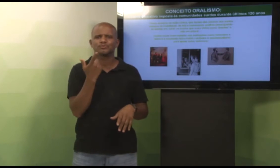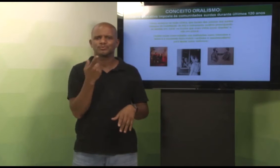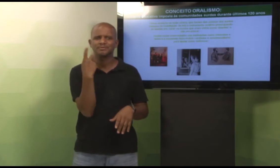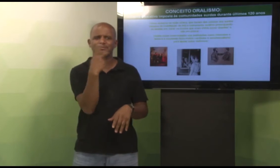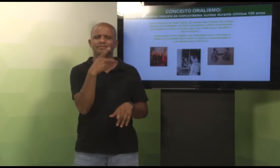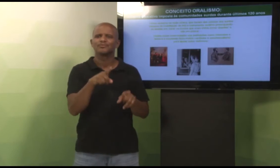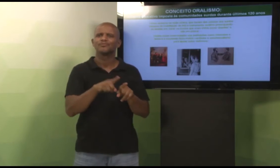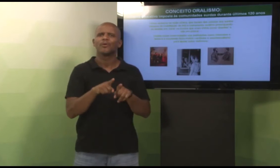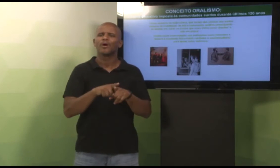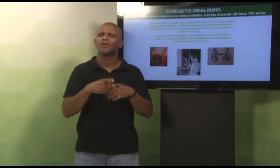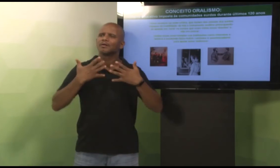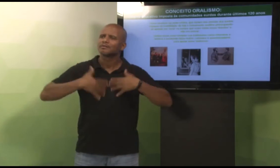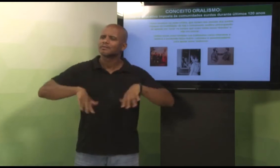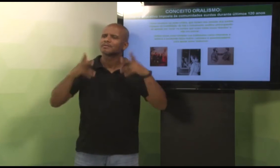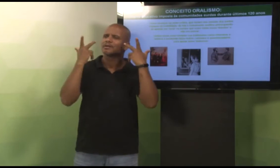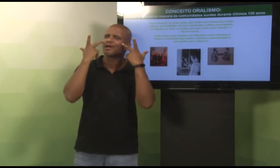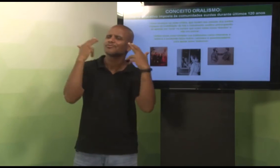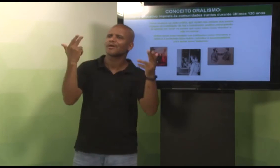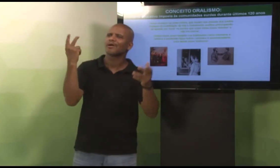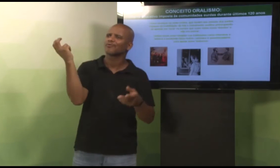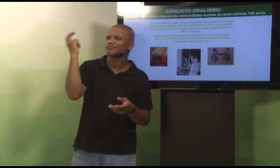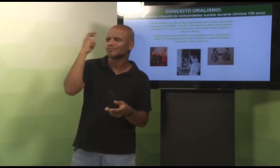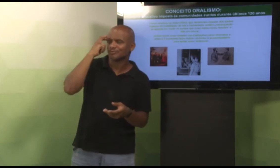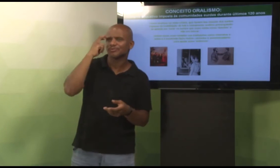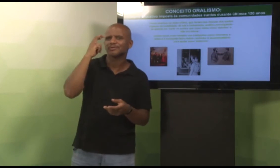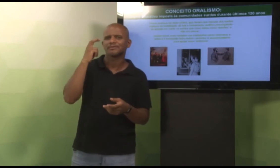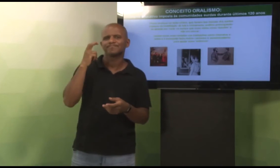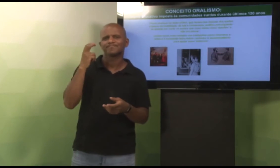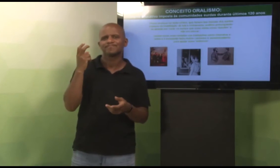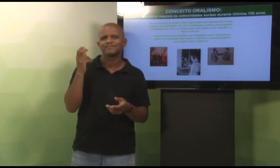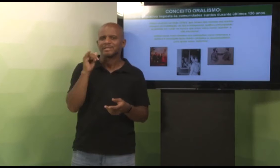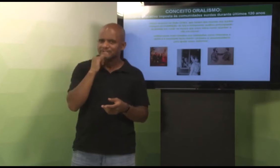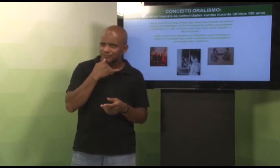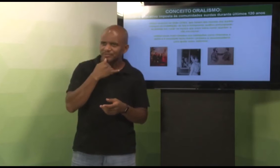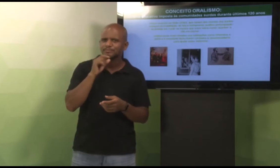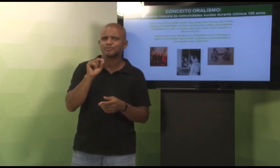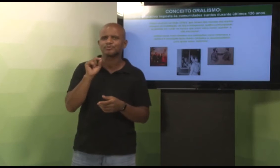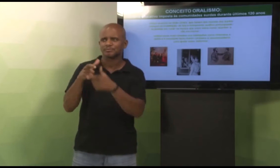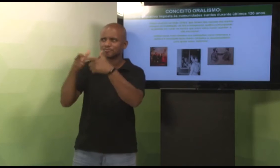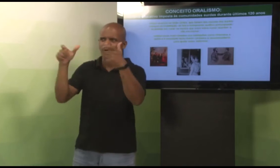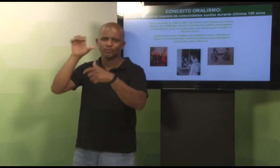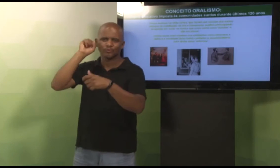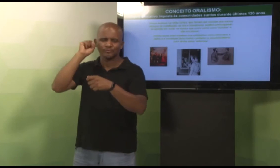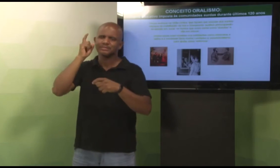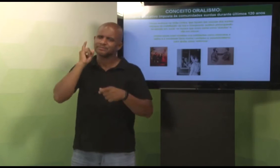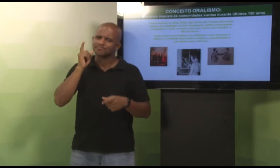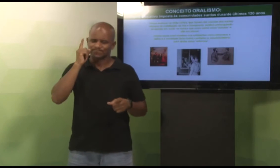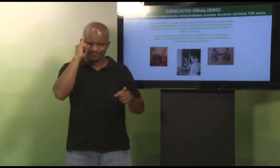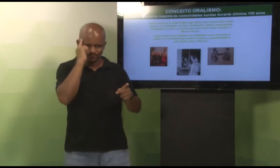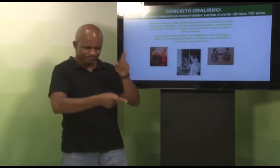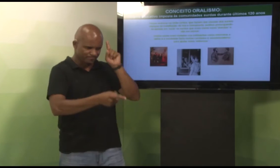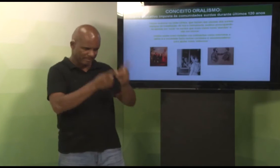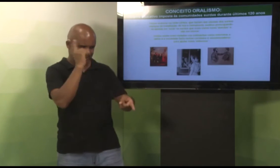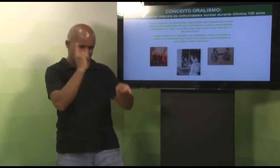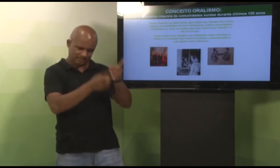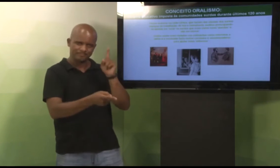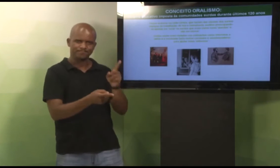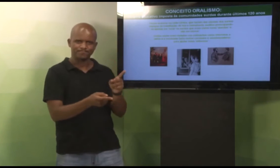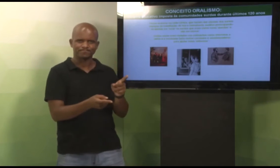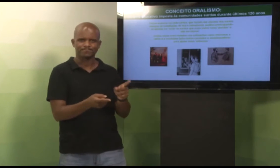Com isso, eles tinham prejuízo. Os surdos eram prejudicados, porque eles iriam adquirir uma cultura normalmente,